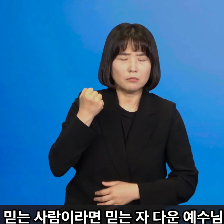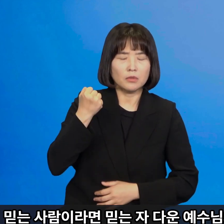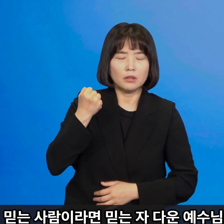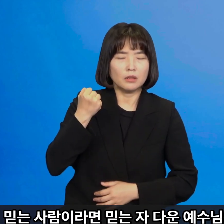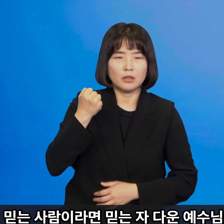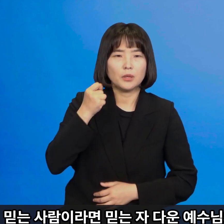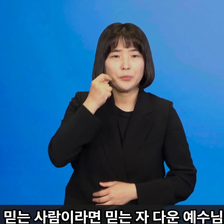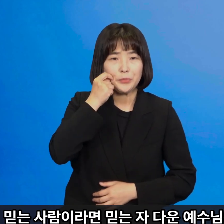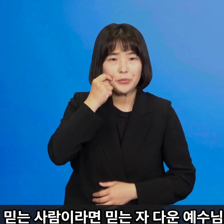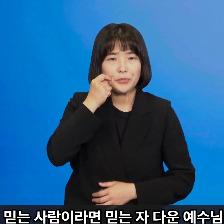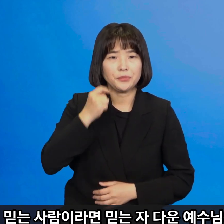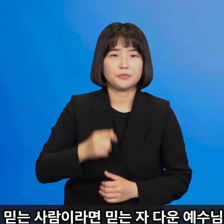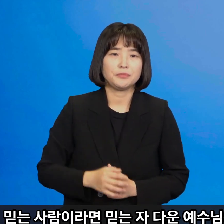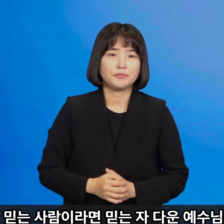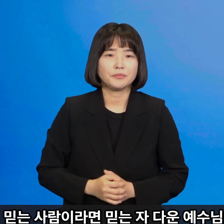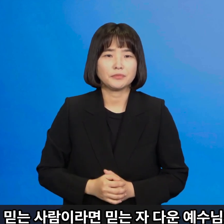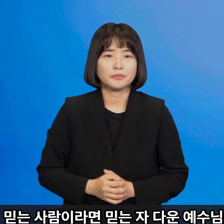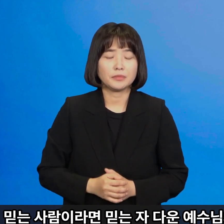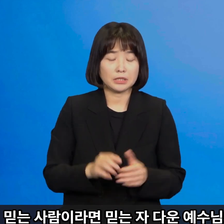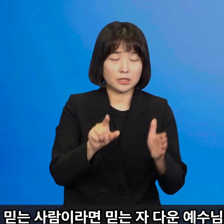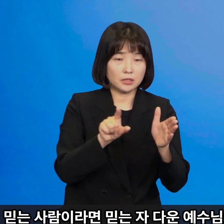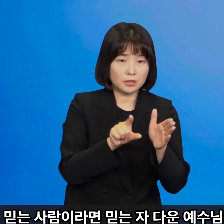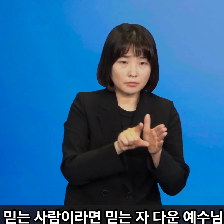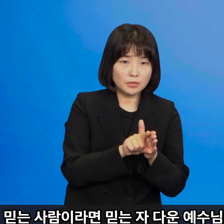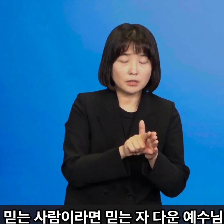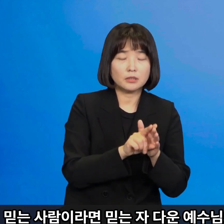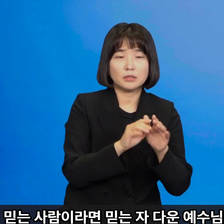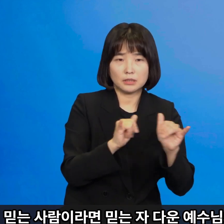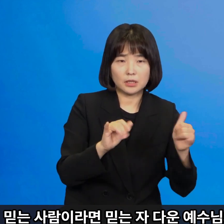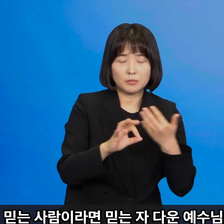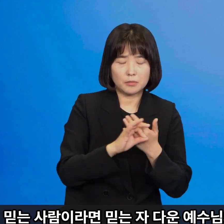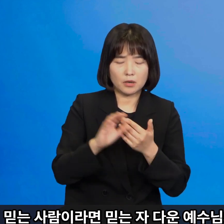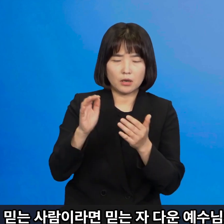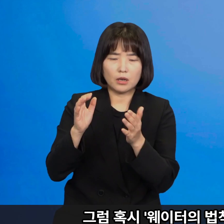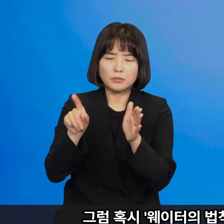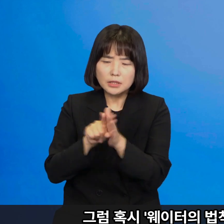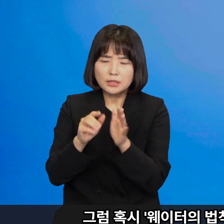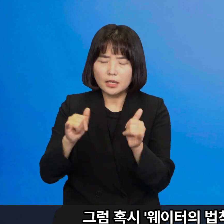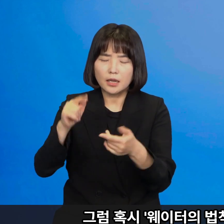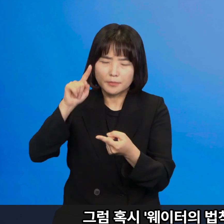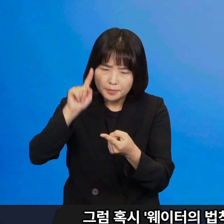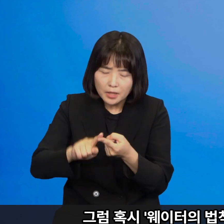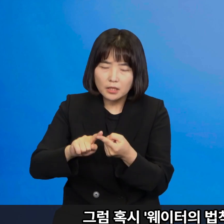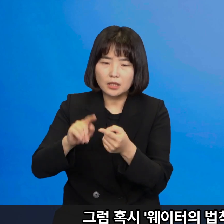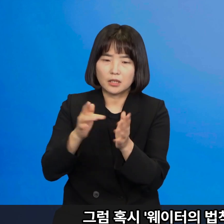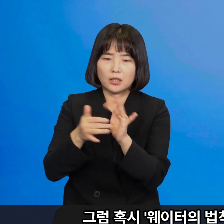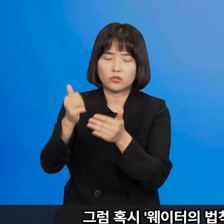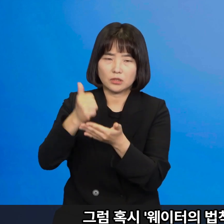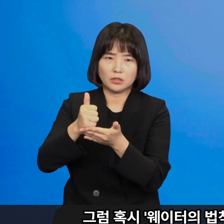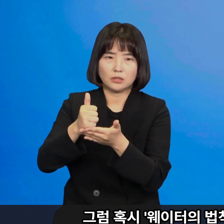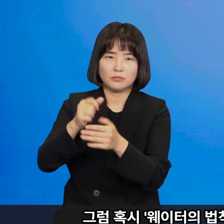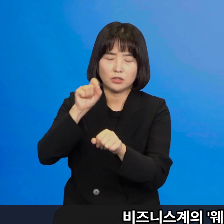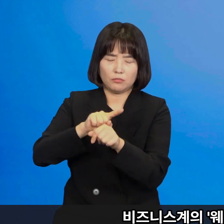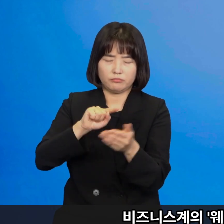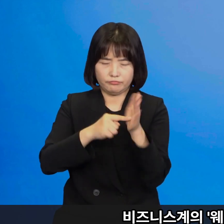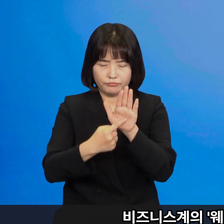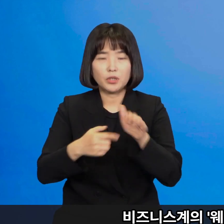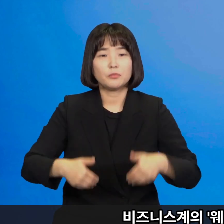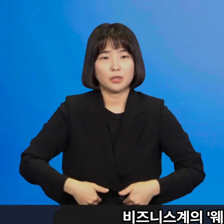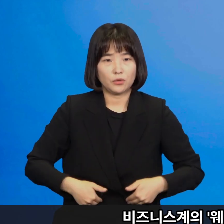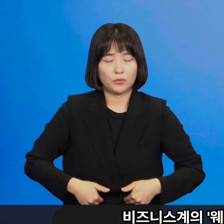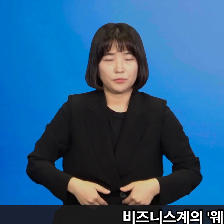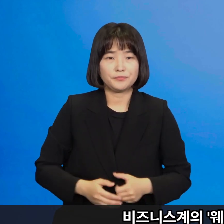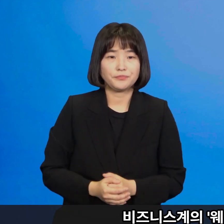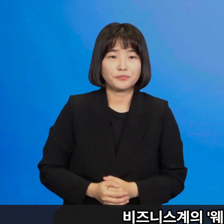사람이라면 믿는 자다운 예수님의 성품이 드러날 수 있어야 된다는 거죠. 여러분, 혹시 웨이터의 법칙이라고 들어보셨습니까?